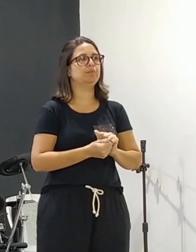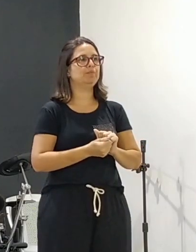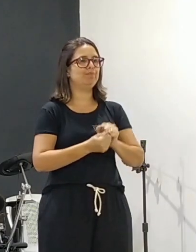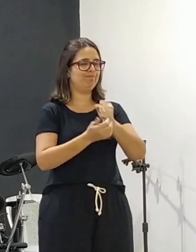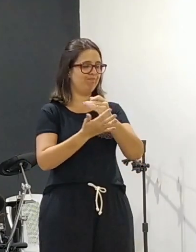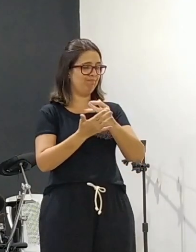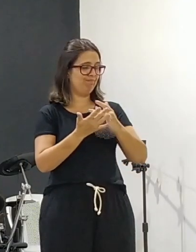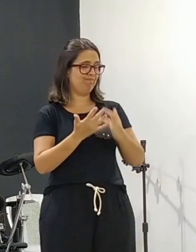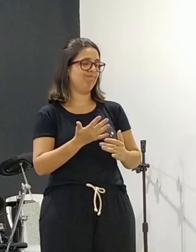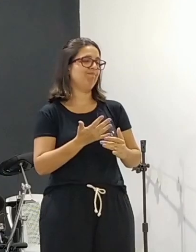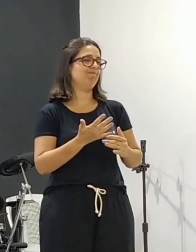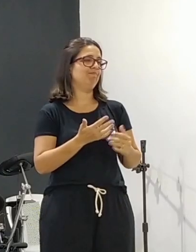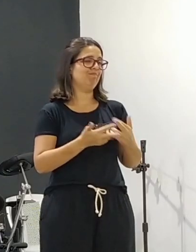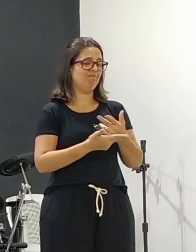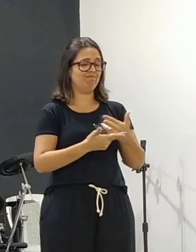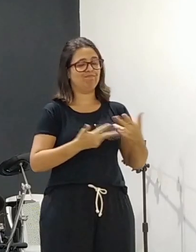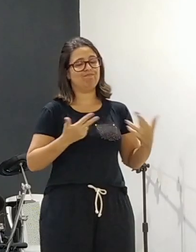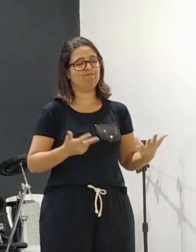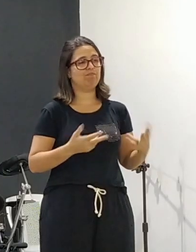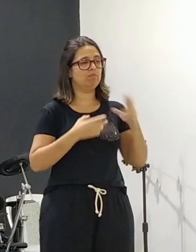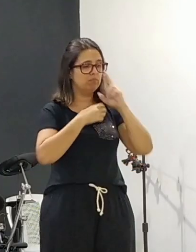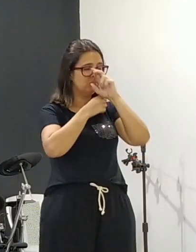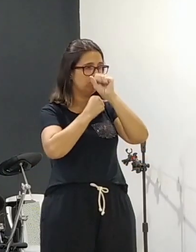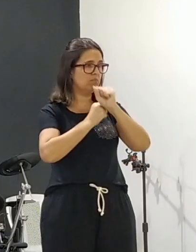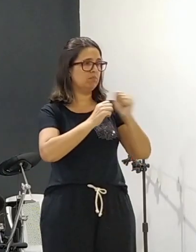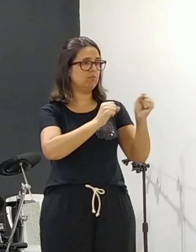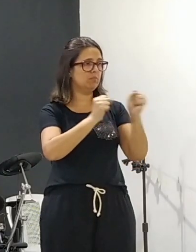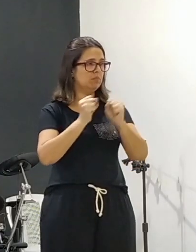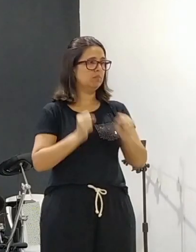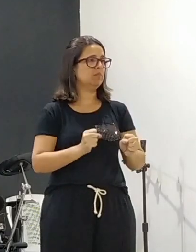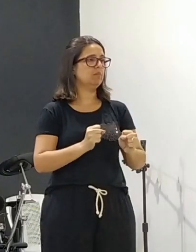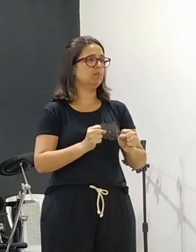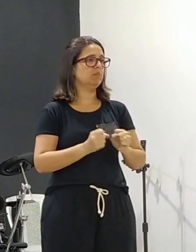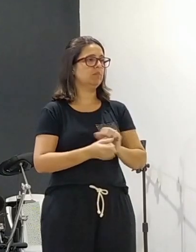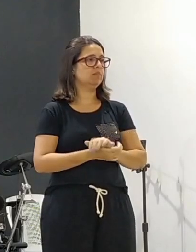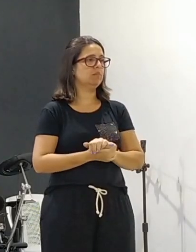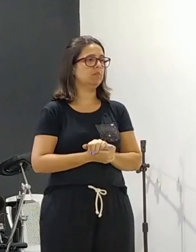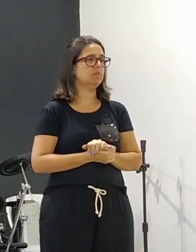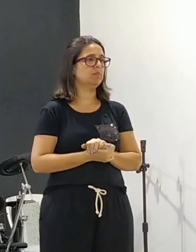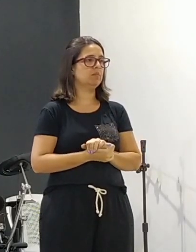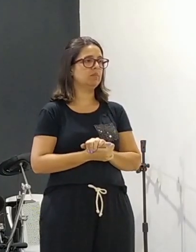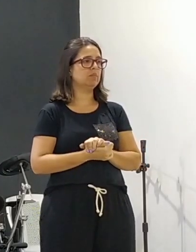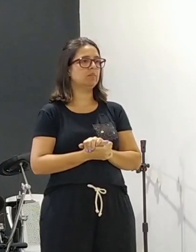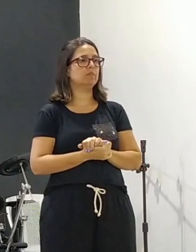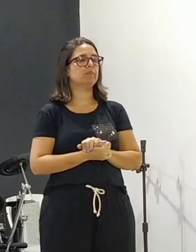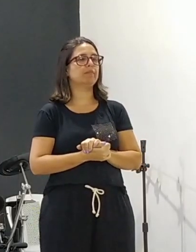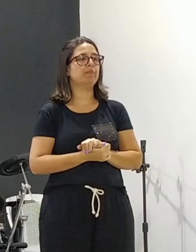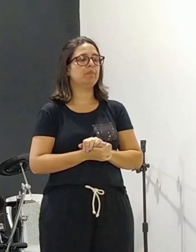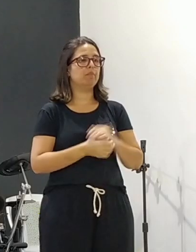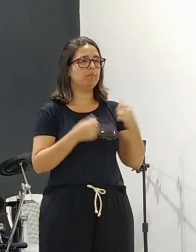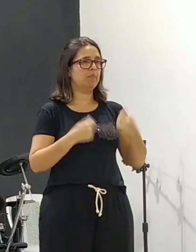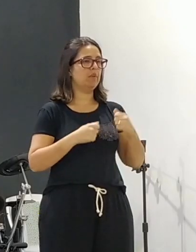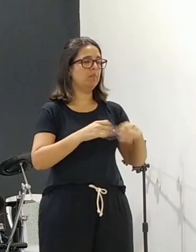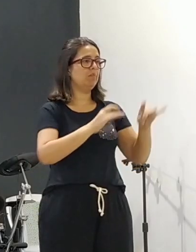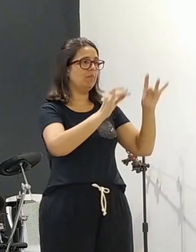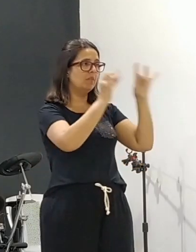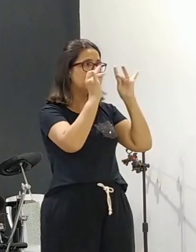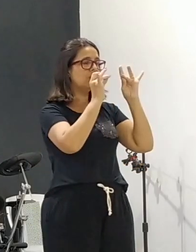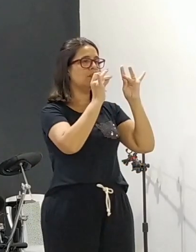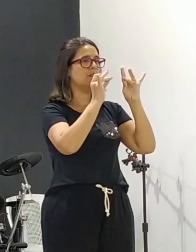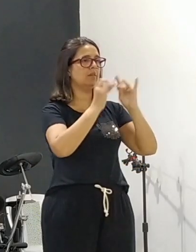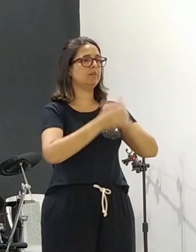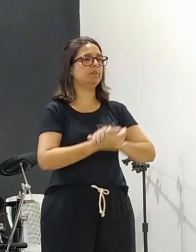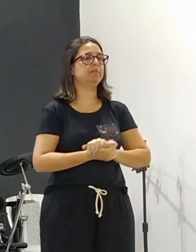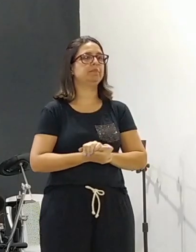muitas formas, ele tem uma força, poderosa, e nós precisamos estar atentos a isso. O